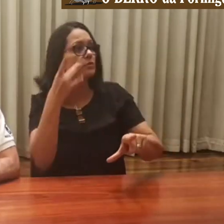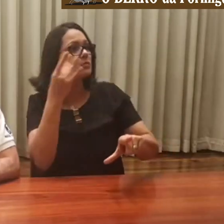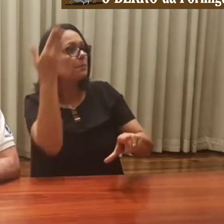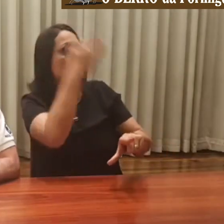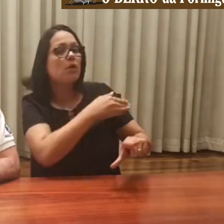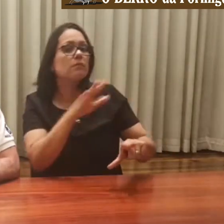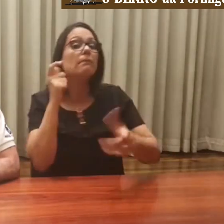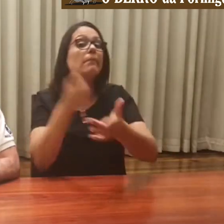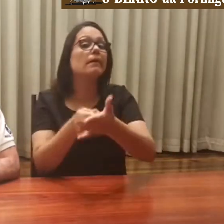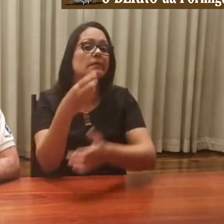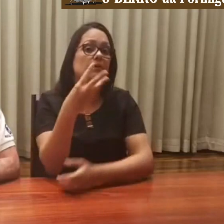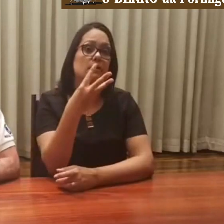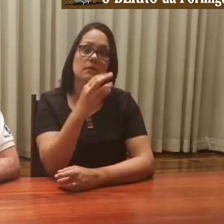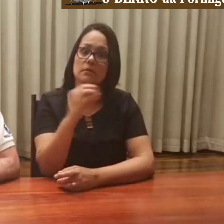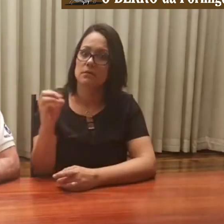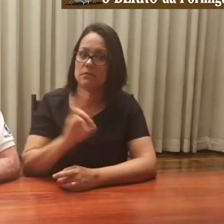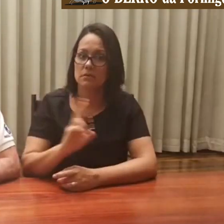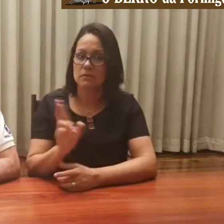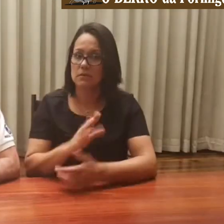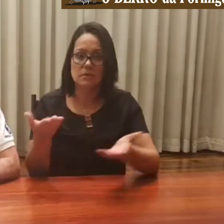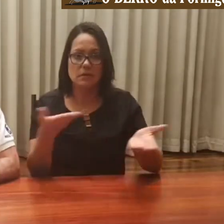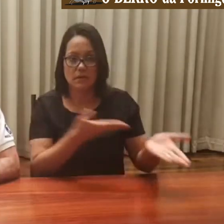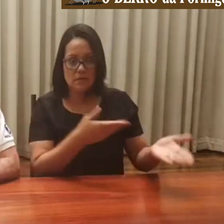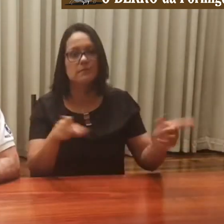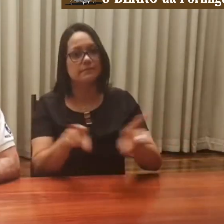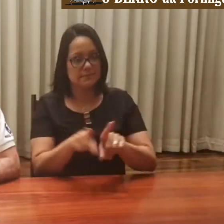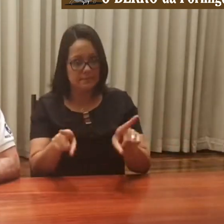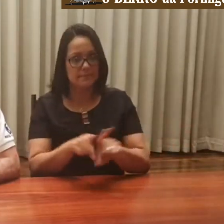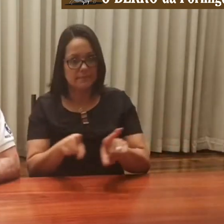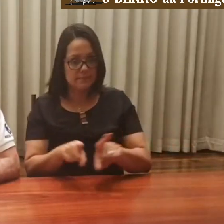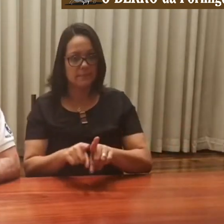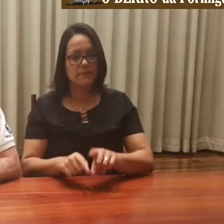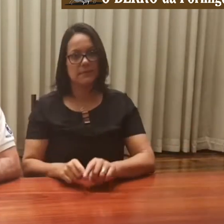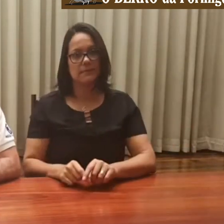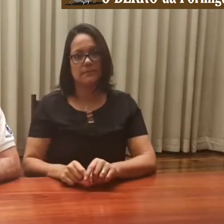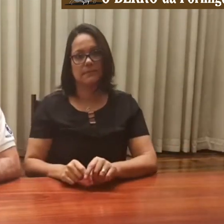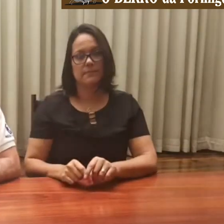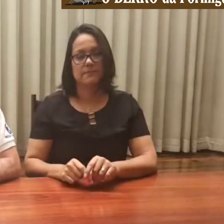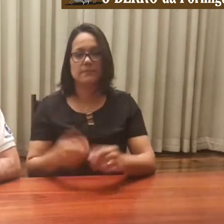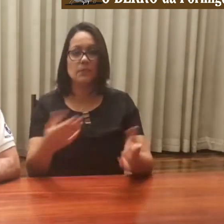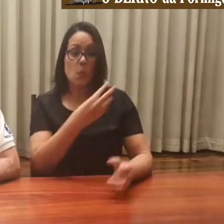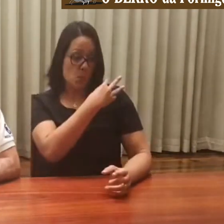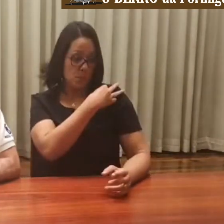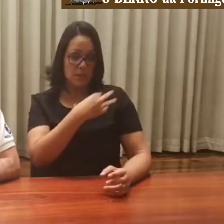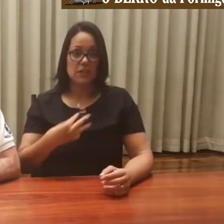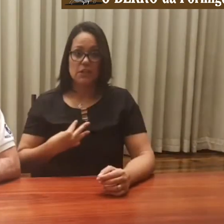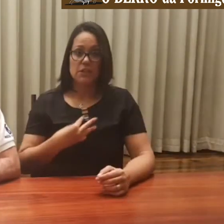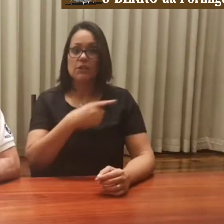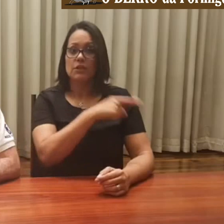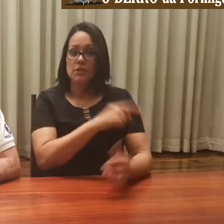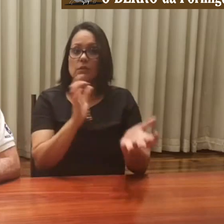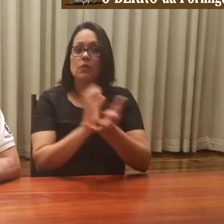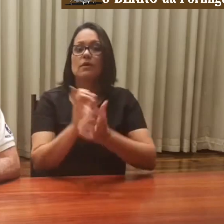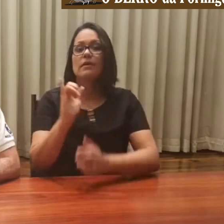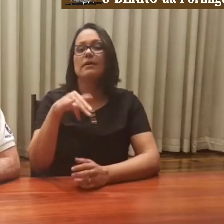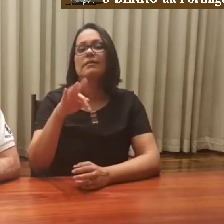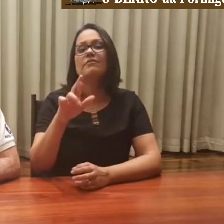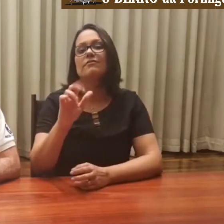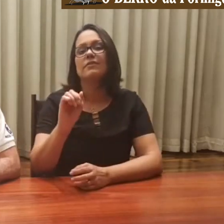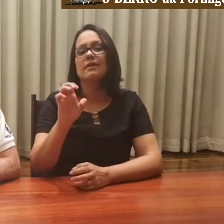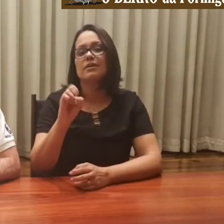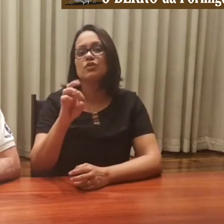custa em média R$300. E mais ainda, o nosso ministro da Infraestrutura, o